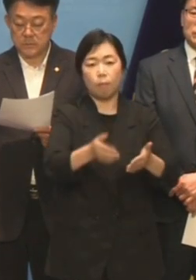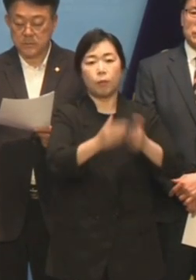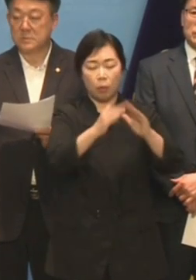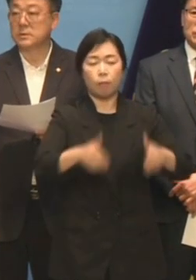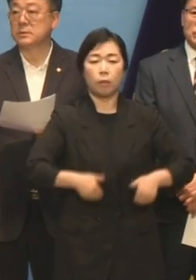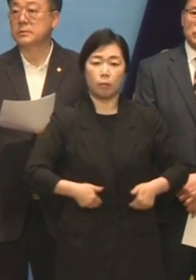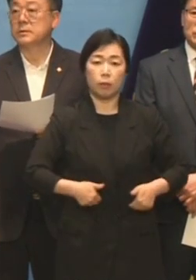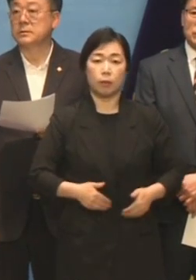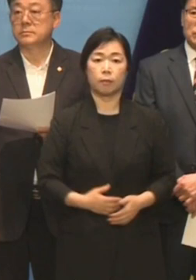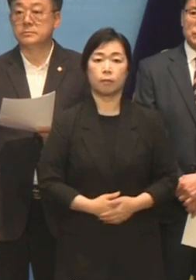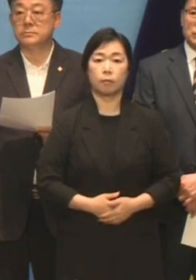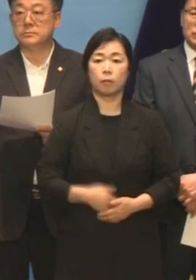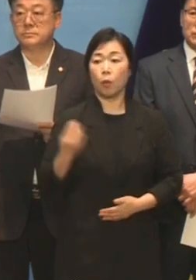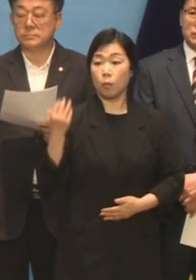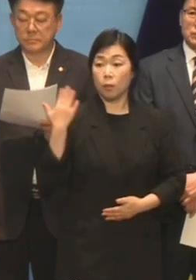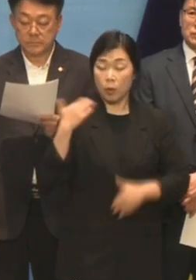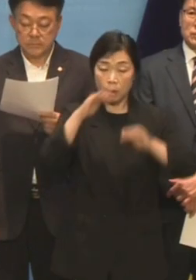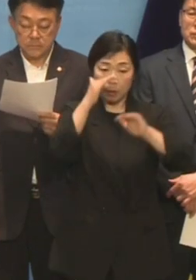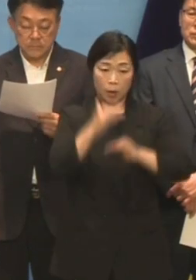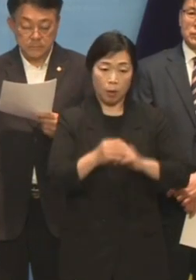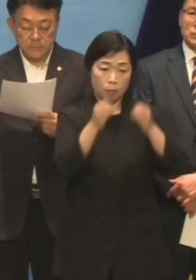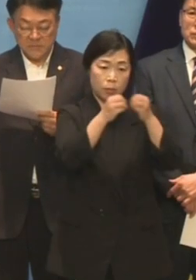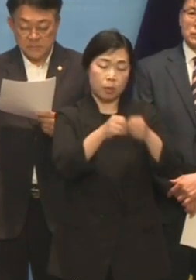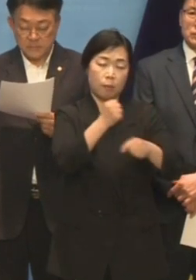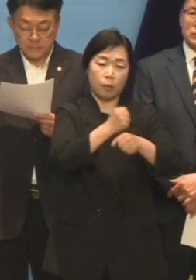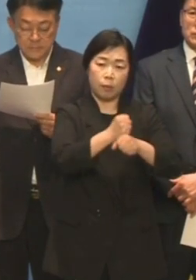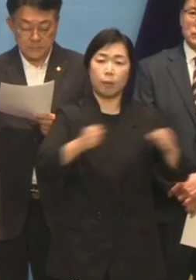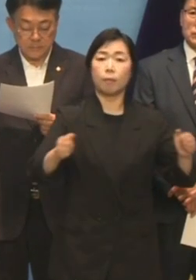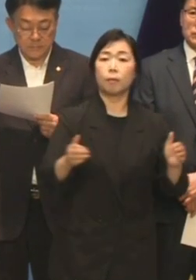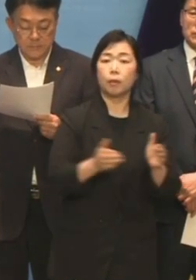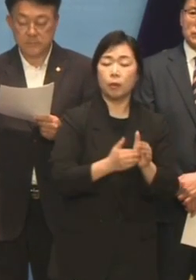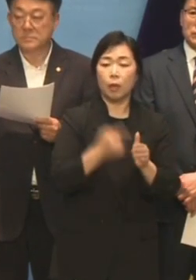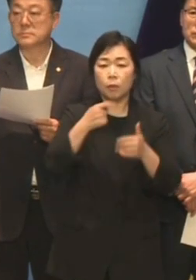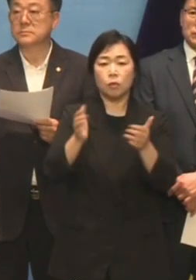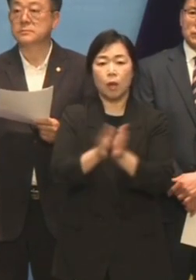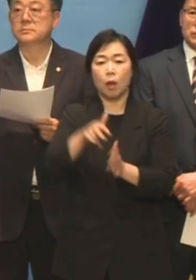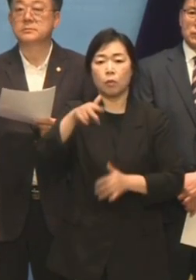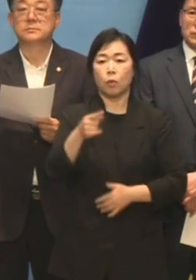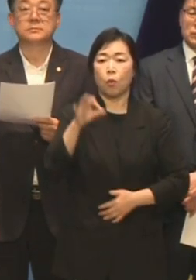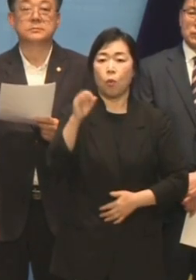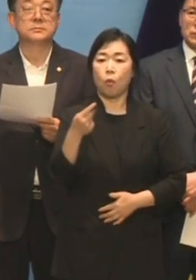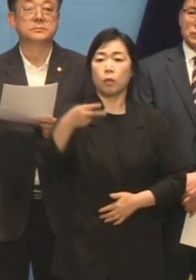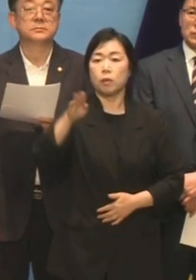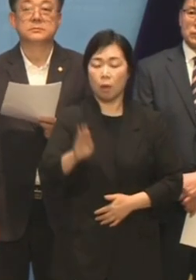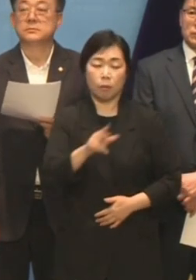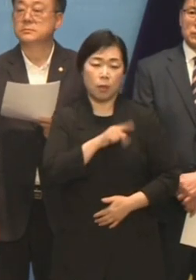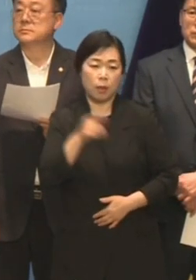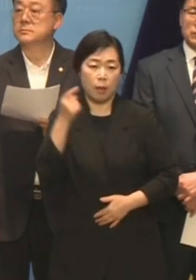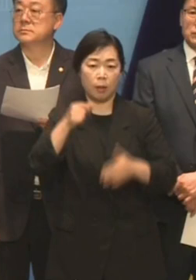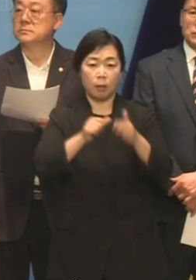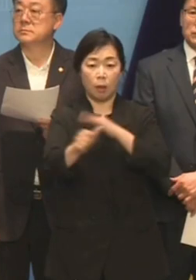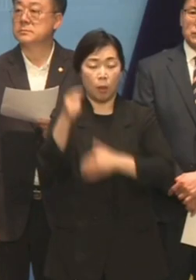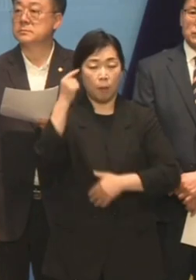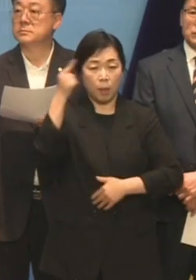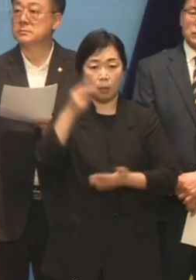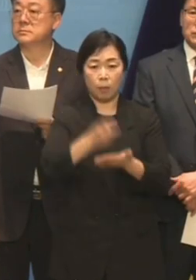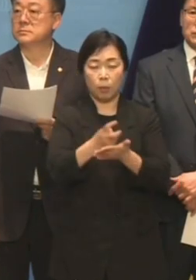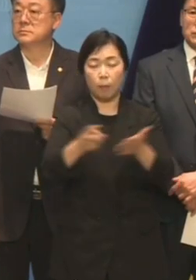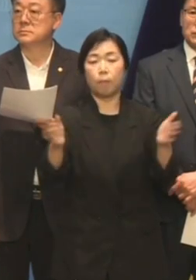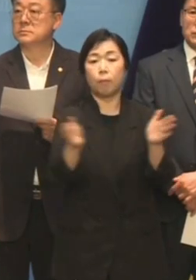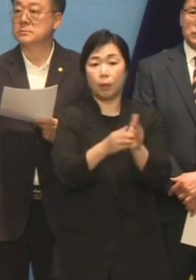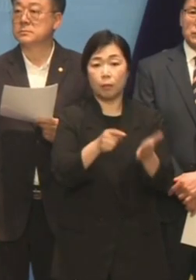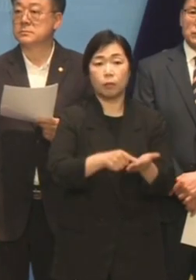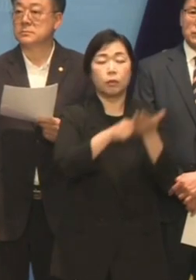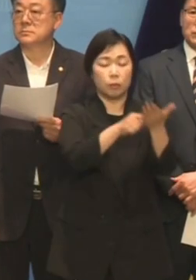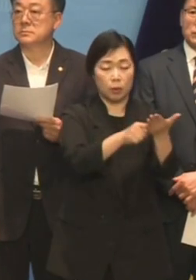상황이고 얼마 전에 그런 내용들을 담은 피해구제특별법을 민주당 조우섭 의원이 대표 발의로 발의를 했습니다.